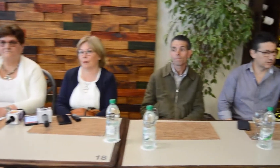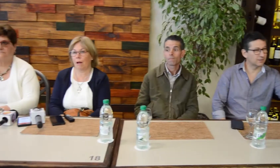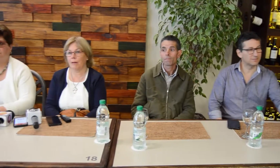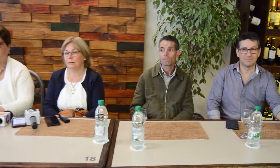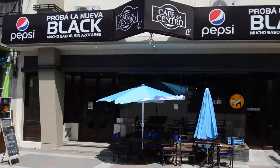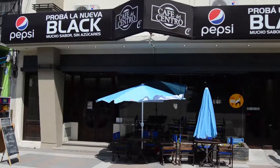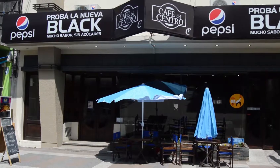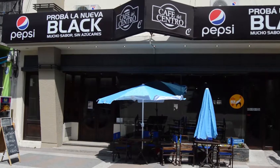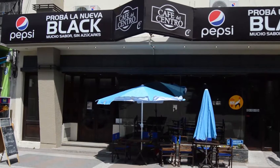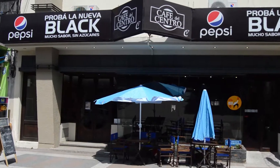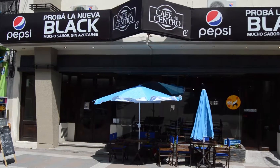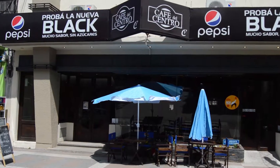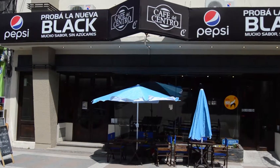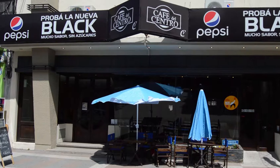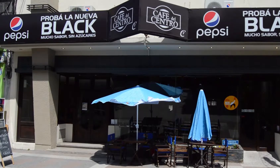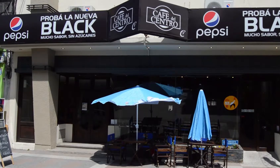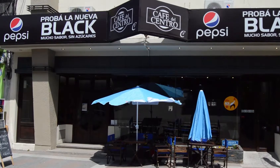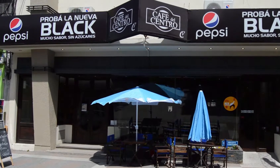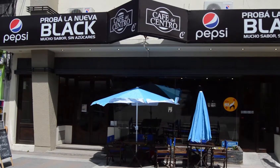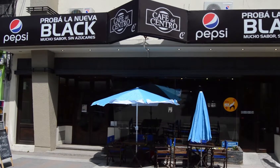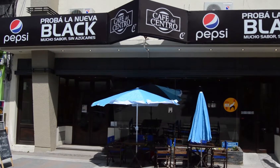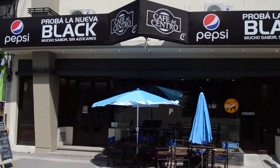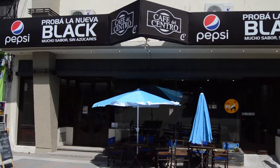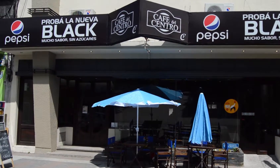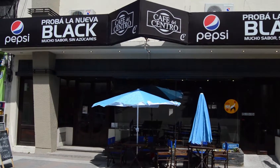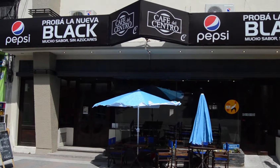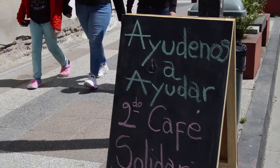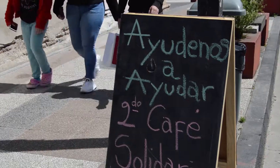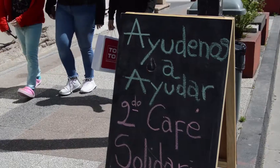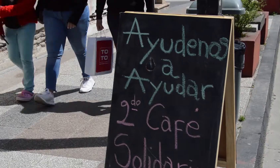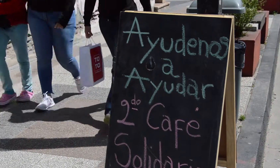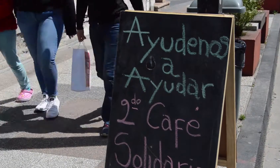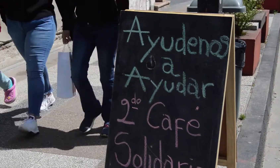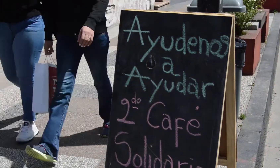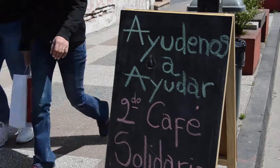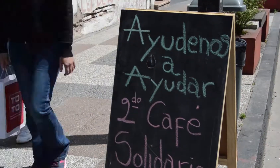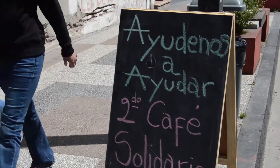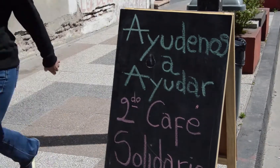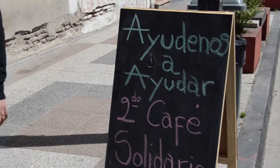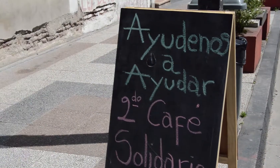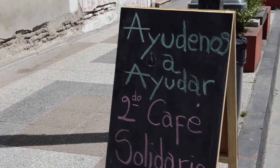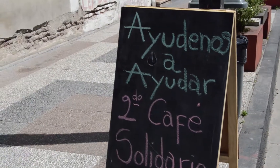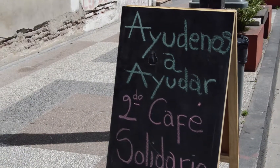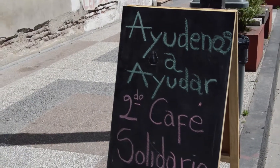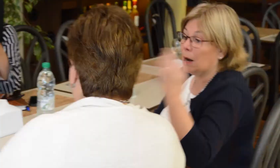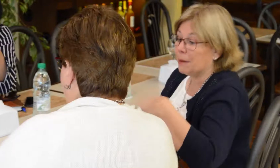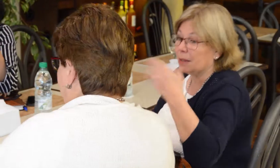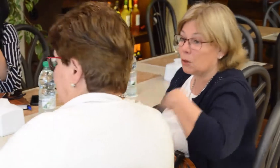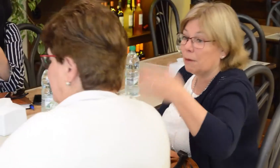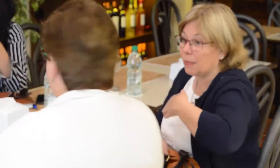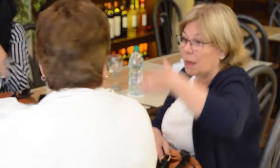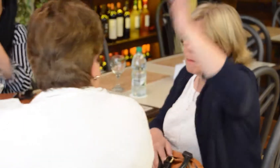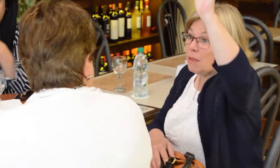lo que se recaudó del café y las alcancías que estaban sobre las mesas para la gente que quisiese colaborar.